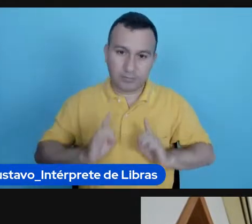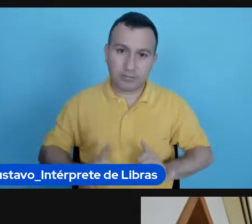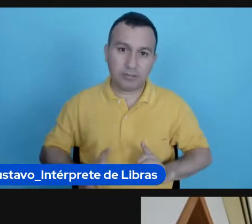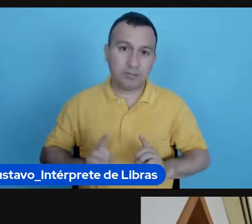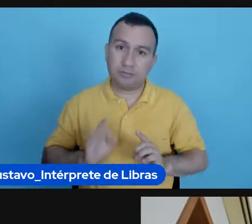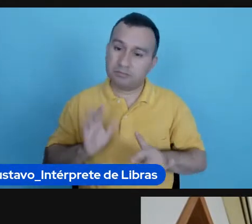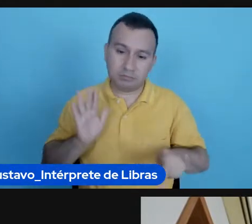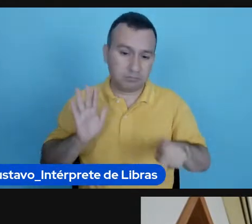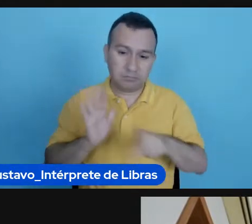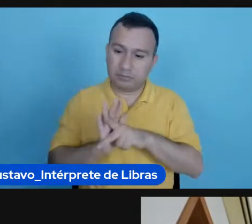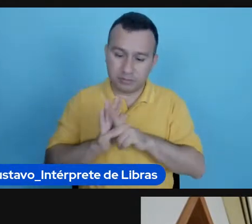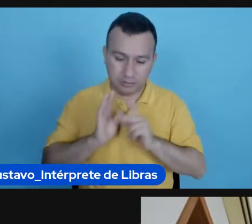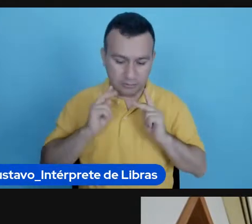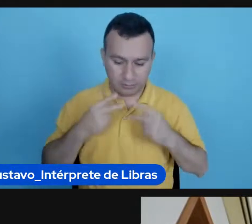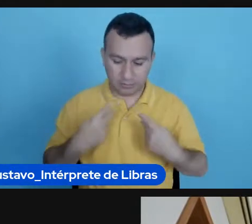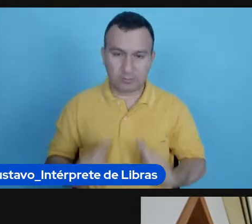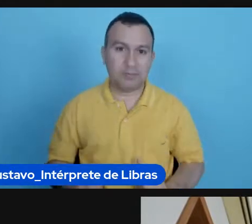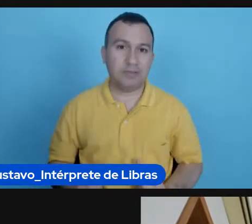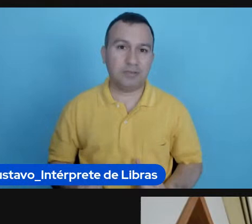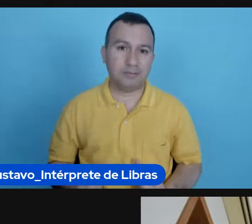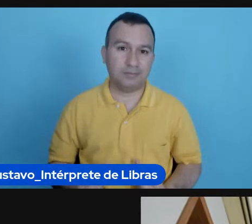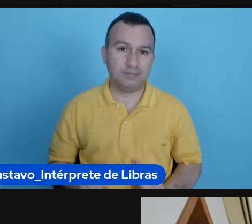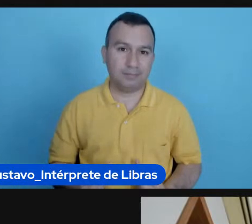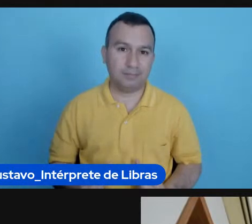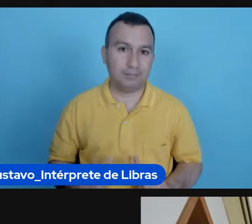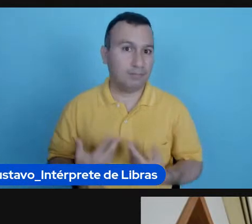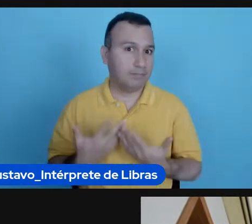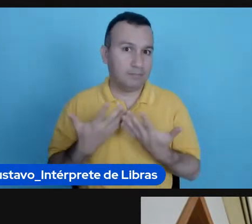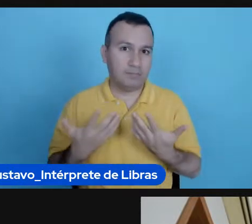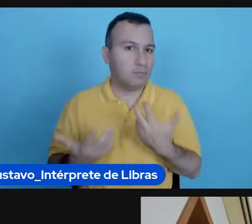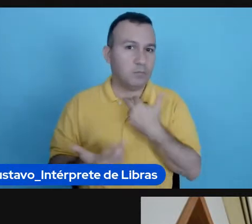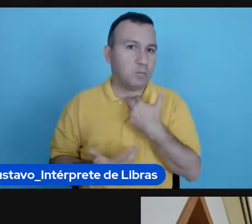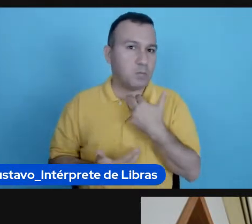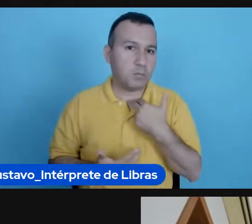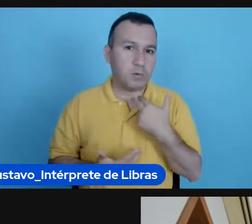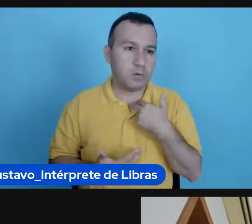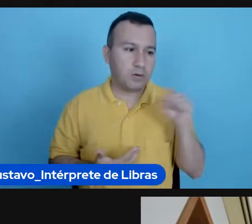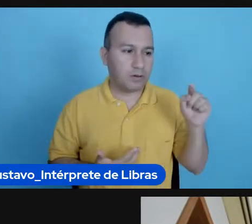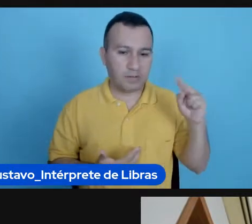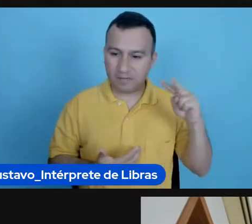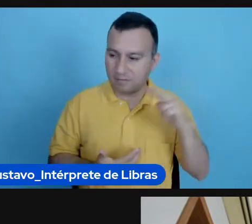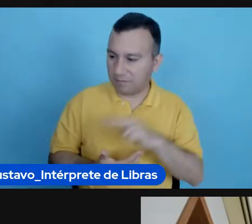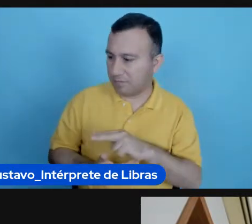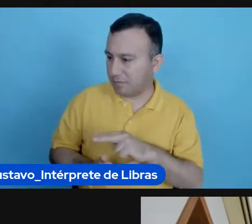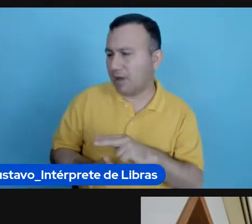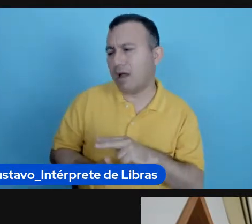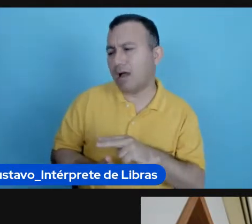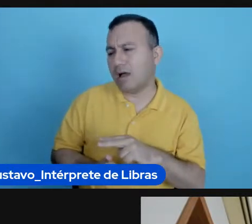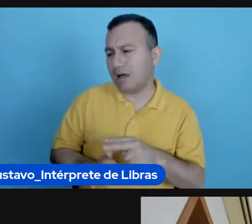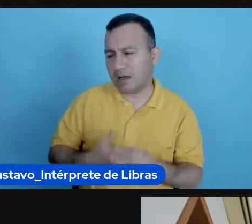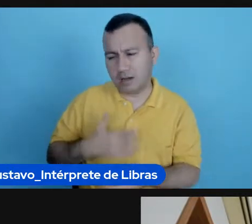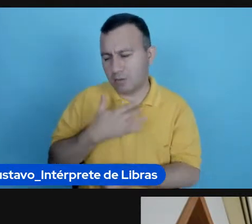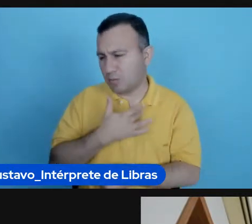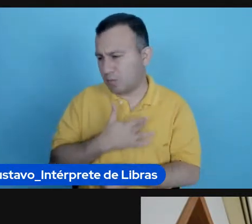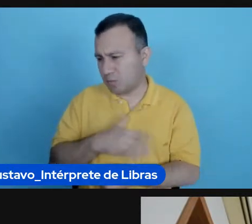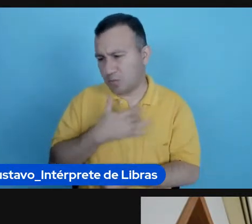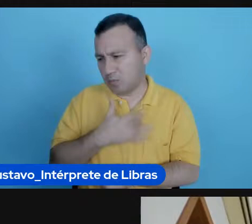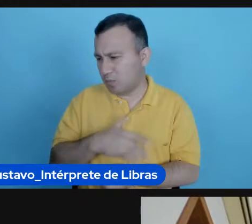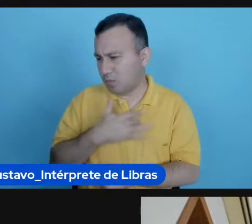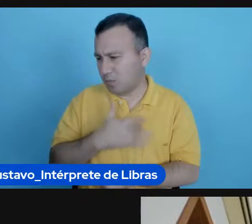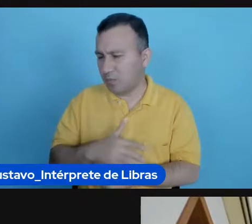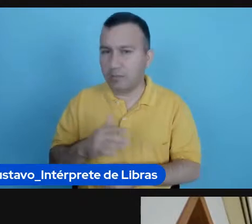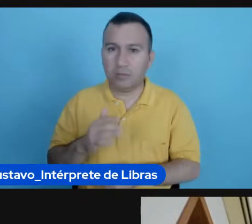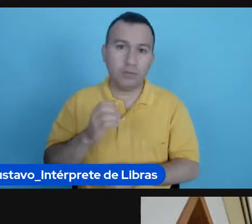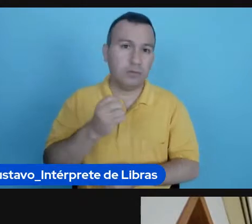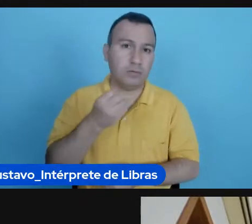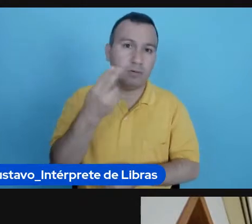Então, não pode ser vista como coitadinho, como coitado, ou como não é capaz,